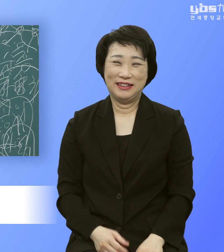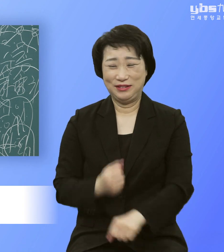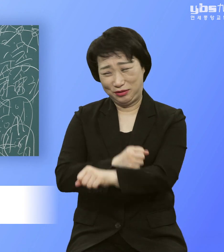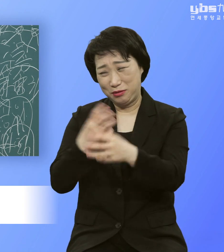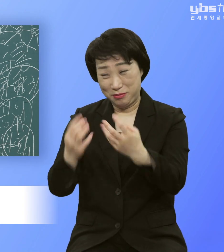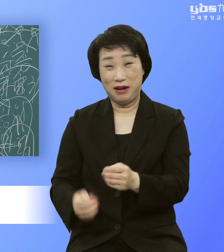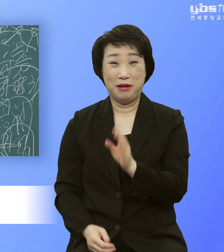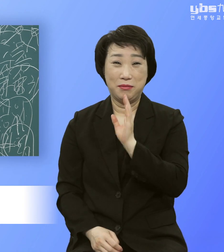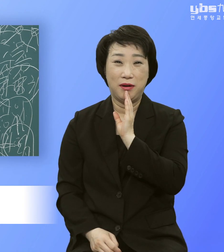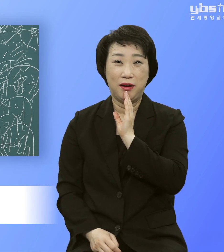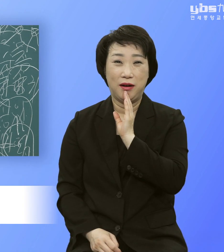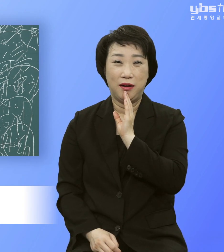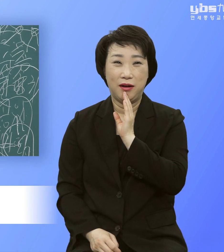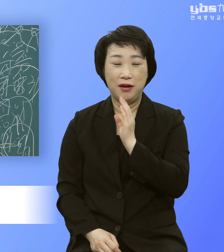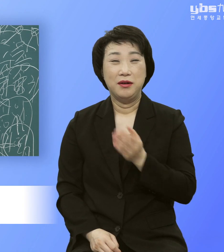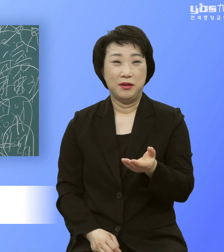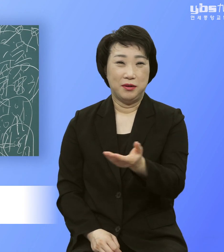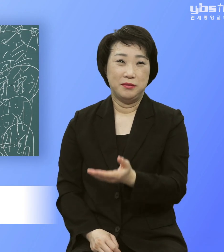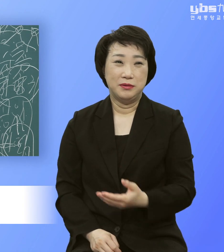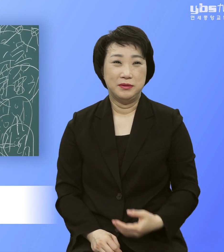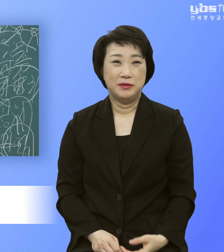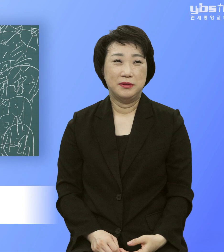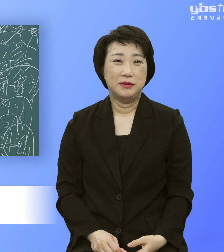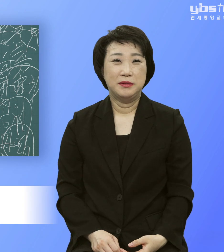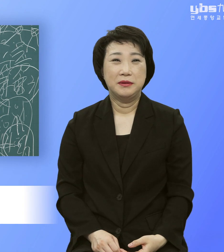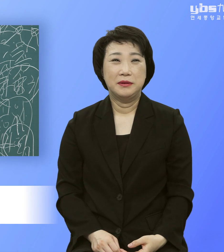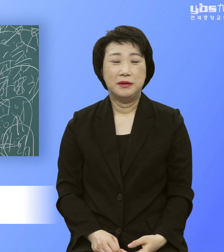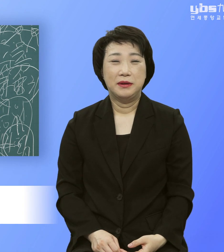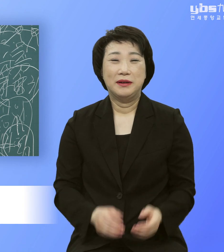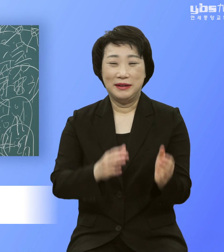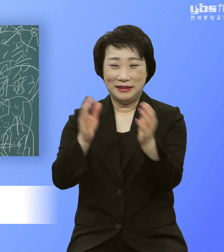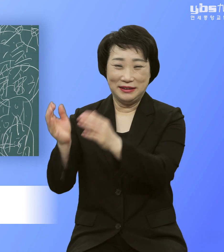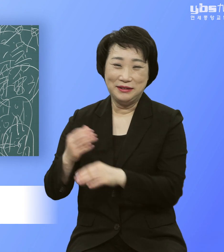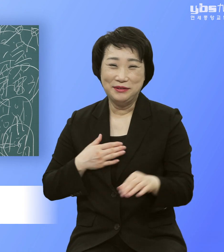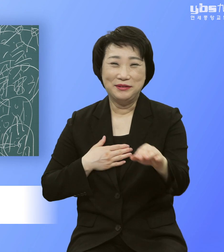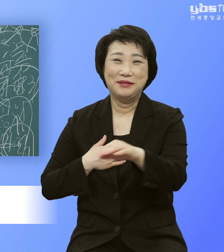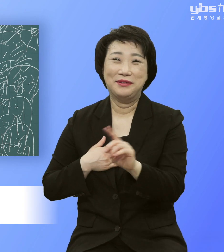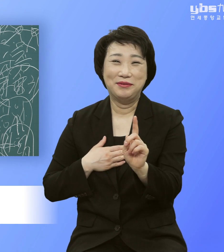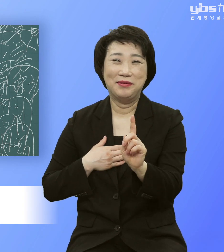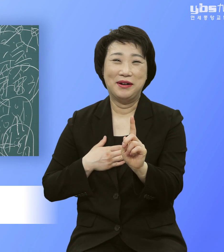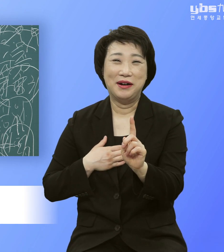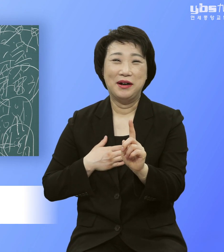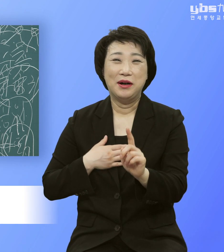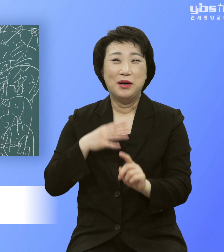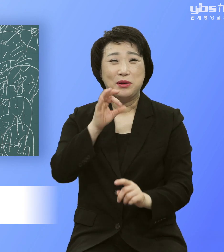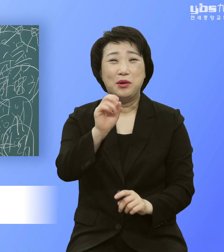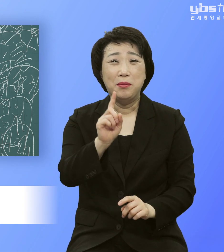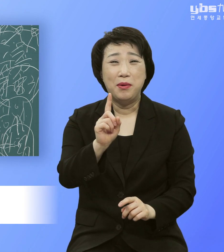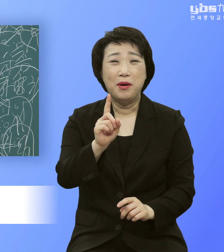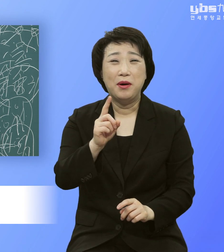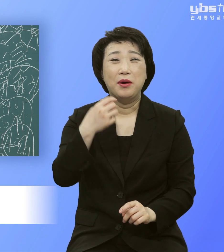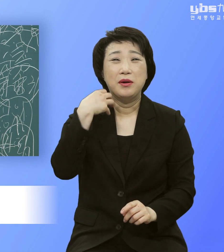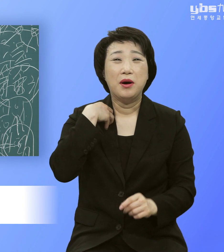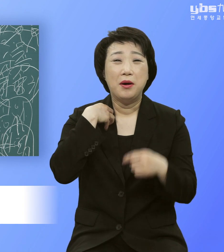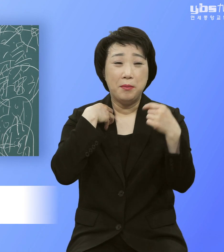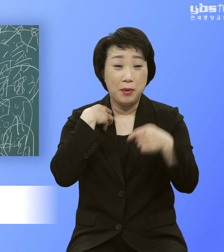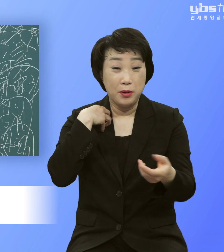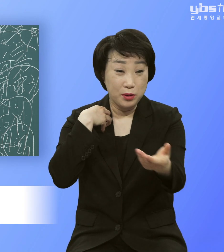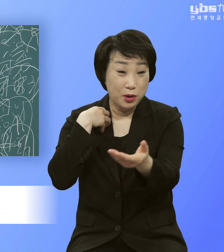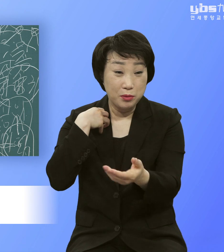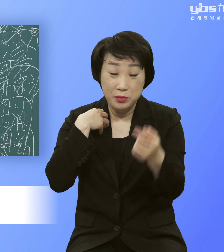응? 돈만 주면. 근데 우리는 돈이 무슨 역할을